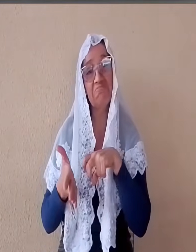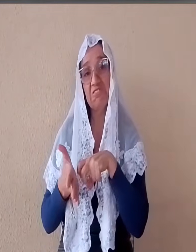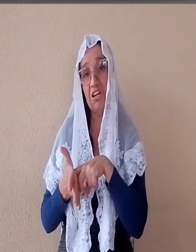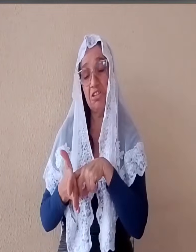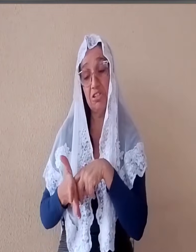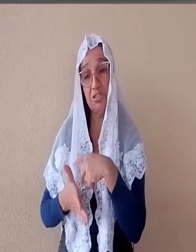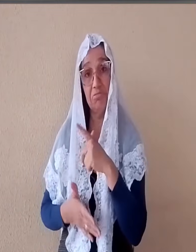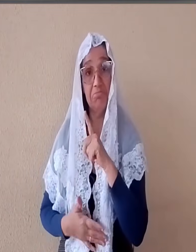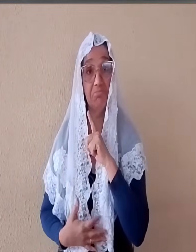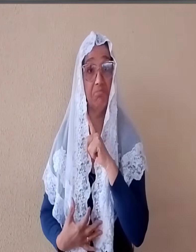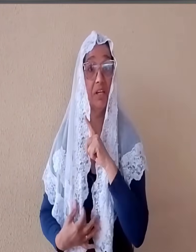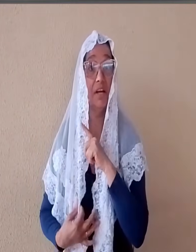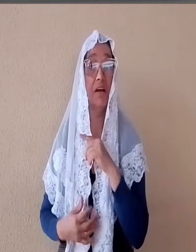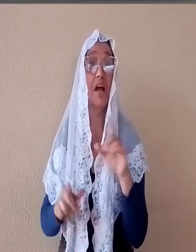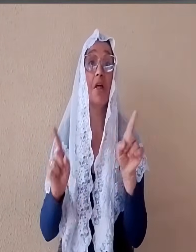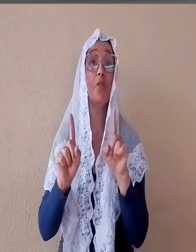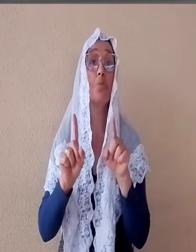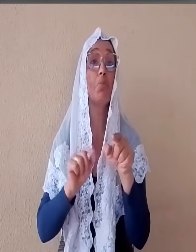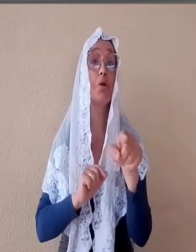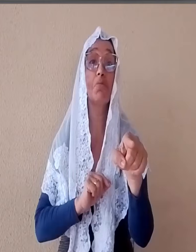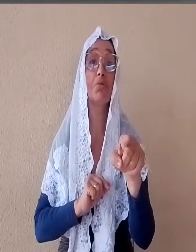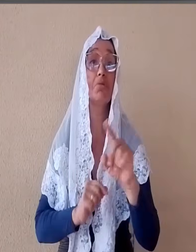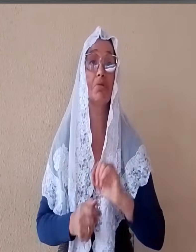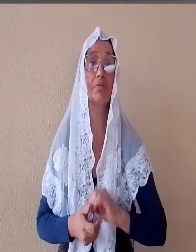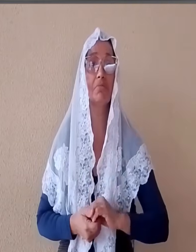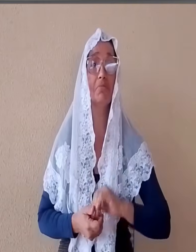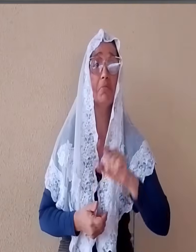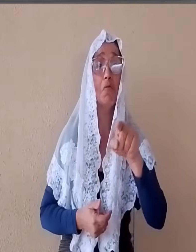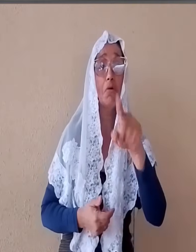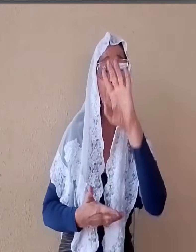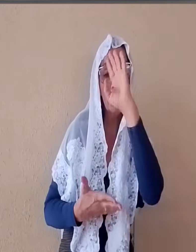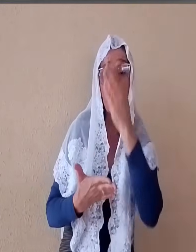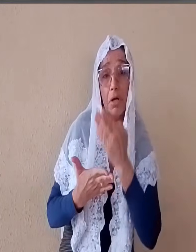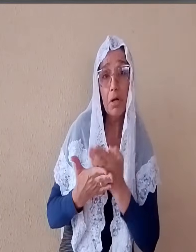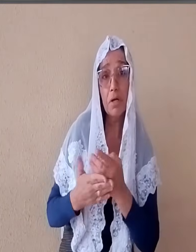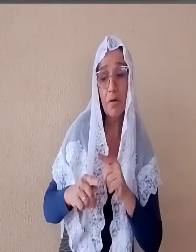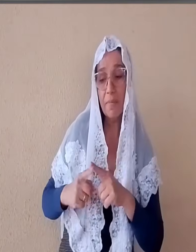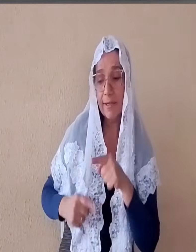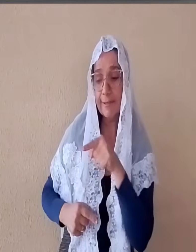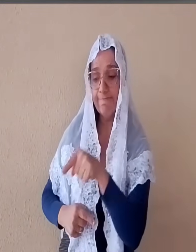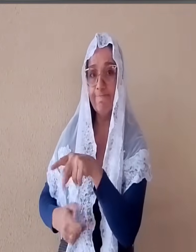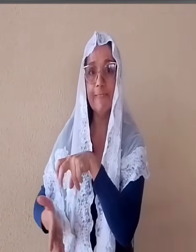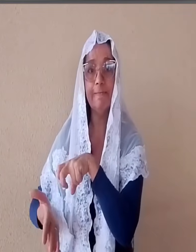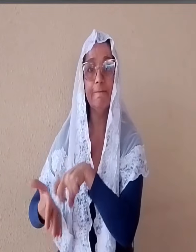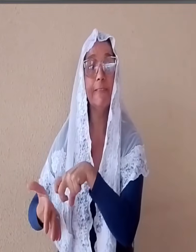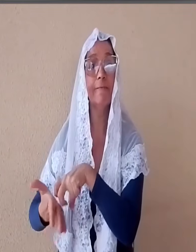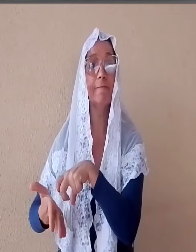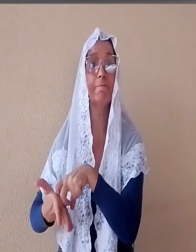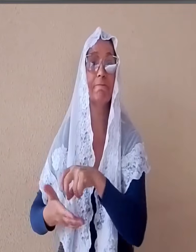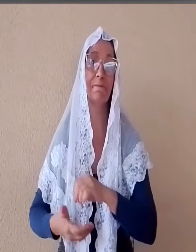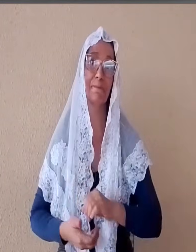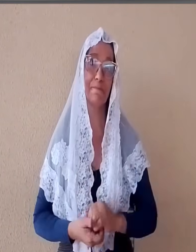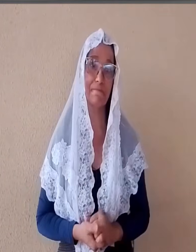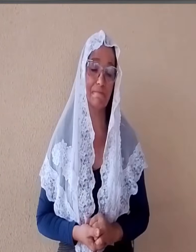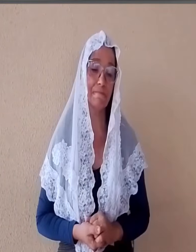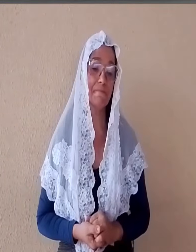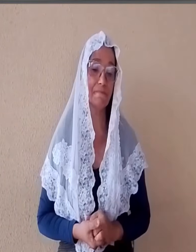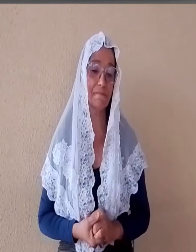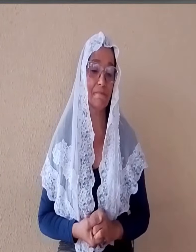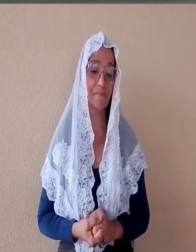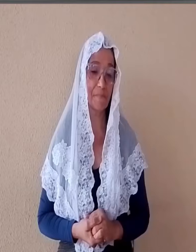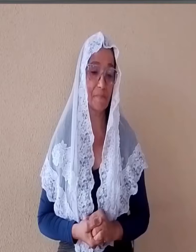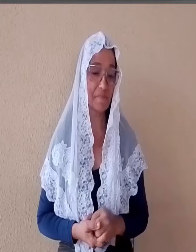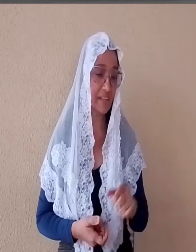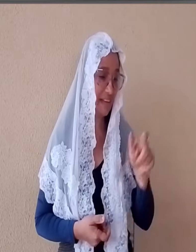gibeonitas. Bendito é o nome do Senhor. Olha, coitadinho. Bendito é o nome do Senhor. Tá com um sapato de velho de tanto